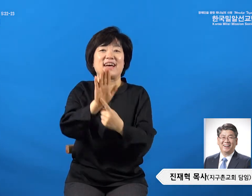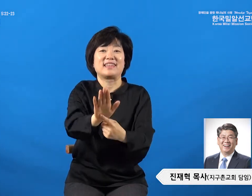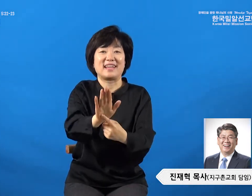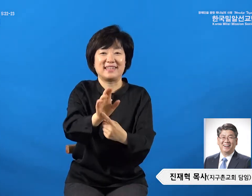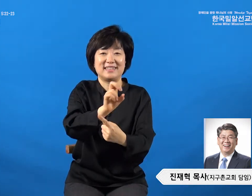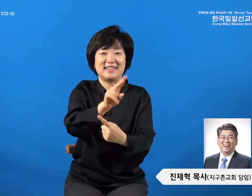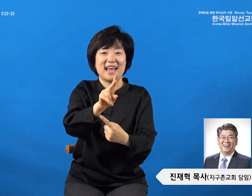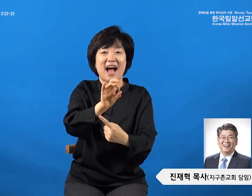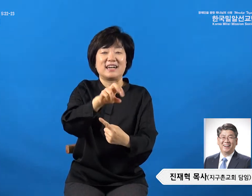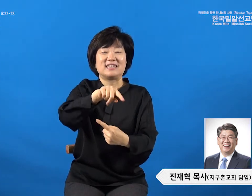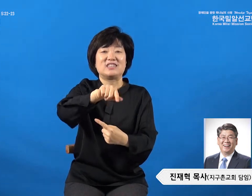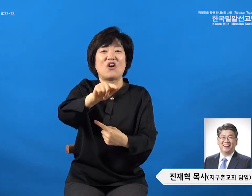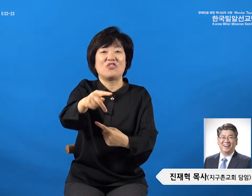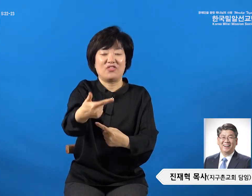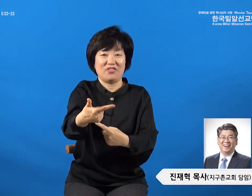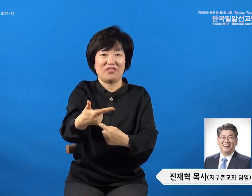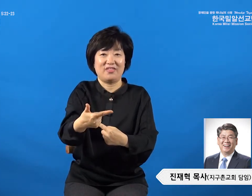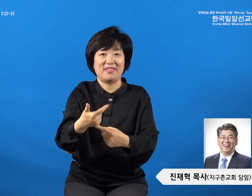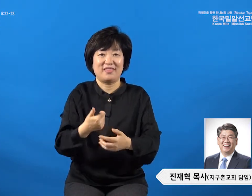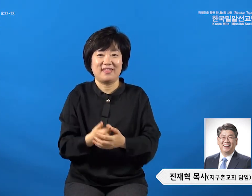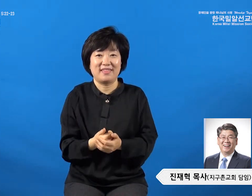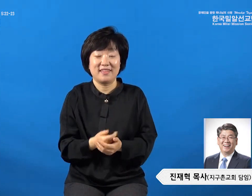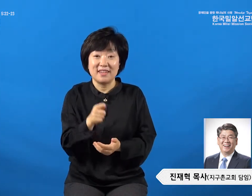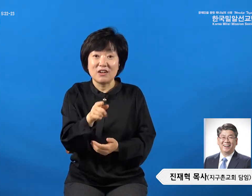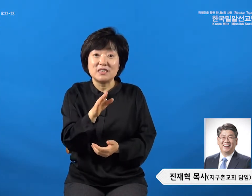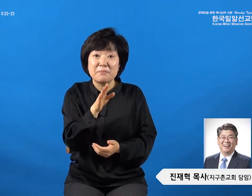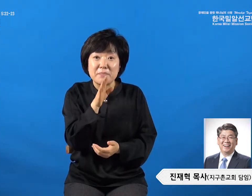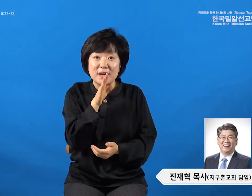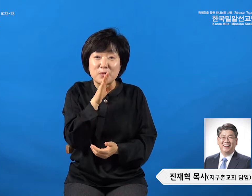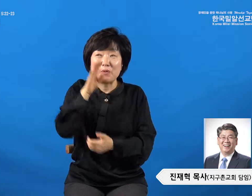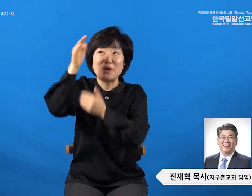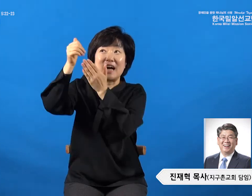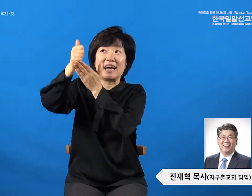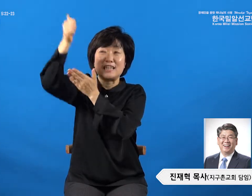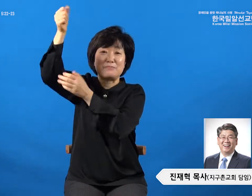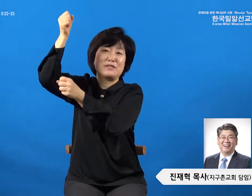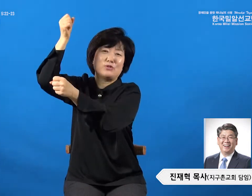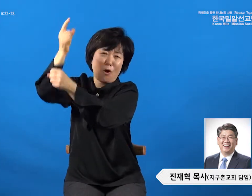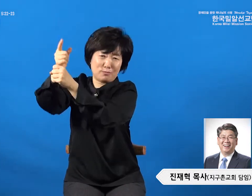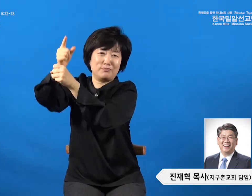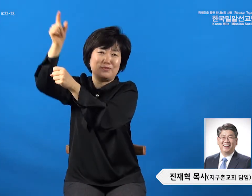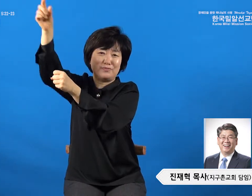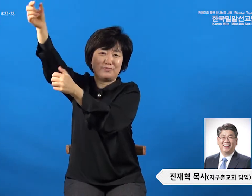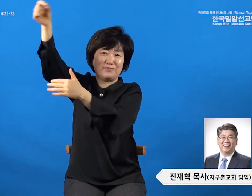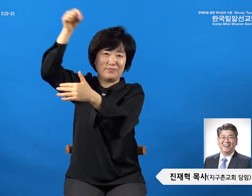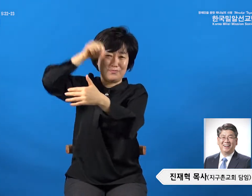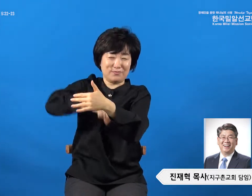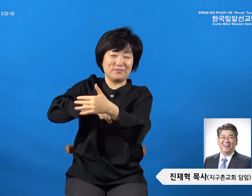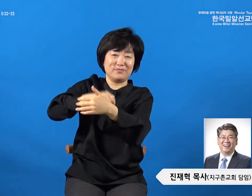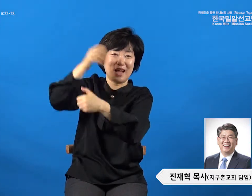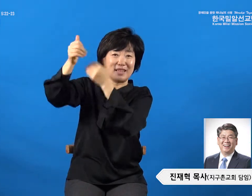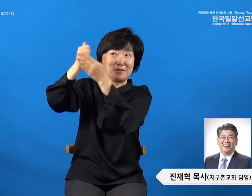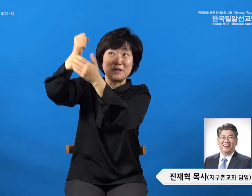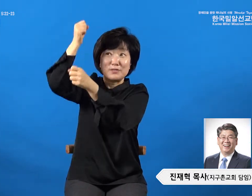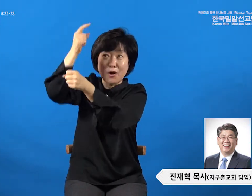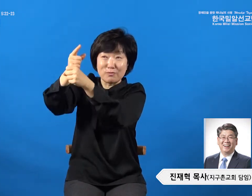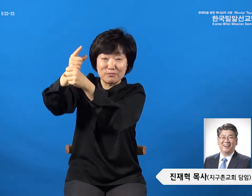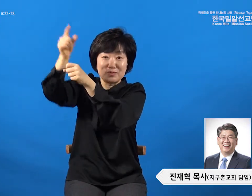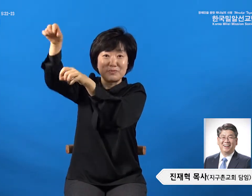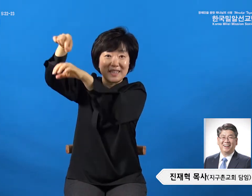나타나는 선함, 양선, 바로 이것이 하나님의 성품, 바로